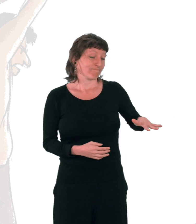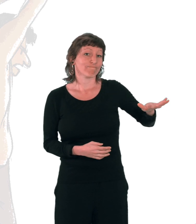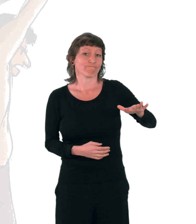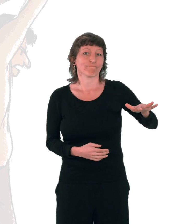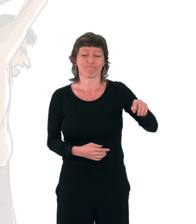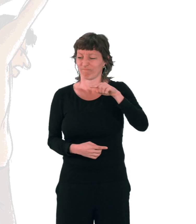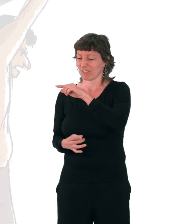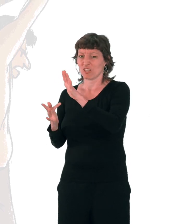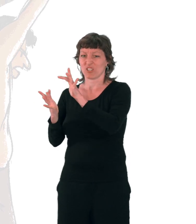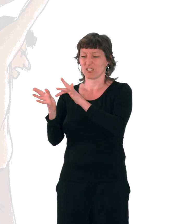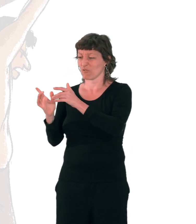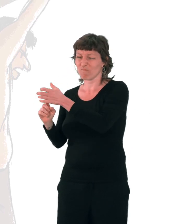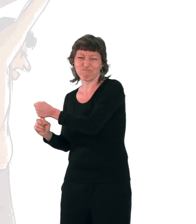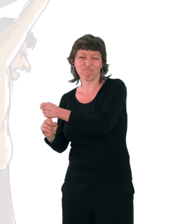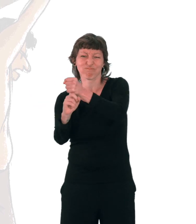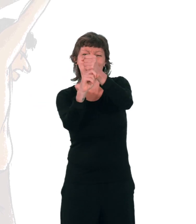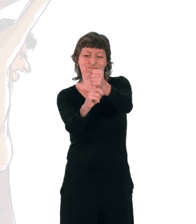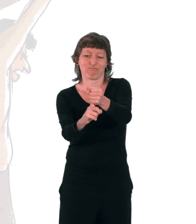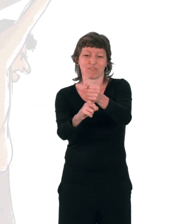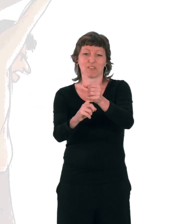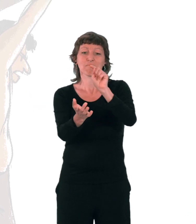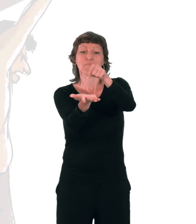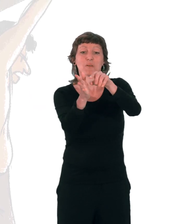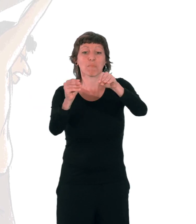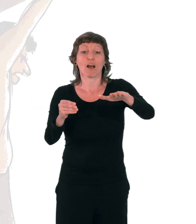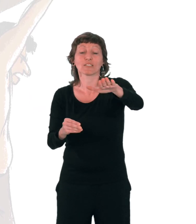Ils conduisent Jésus à un endroit appelé Golgotha,